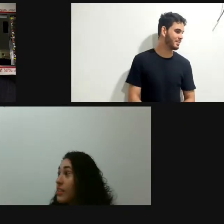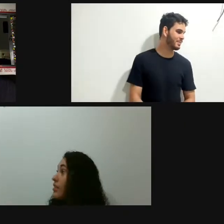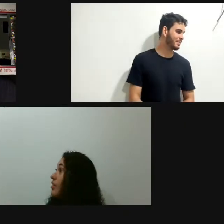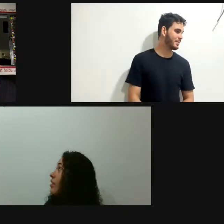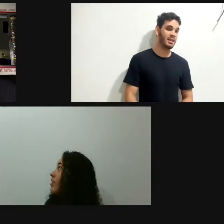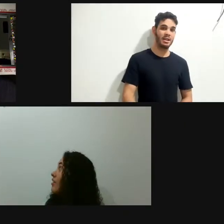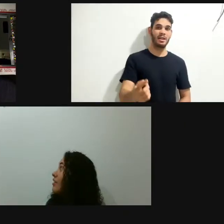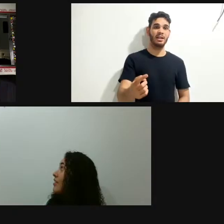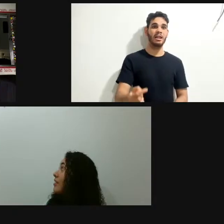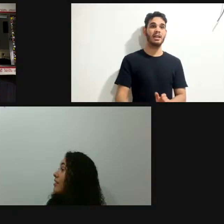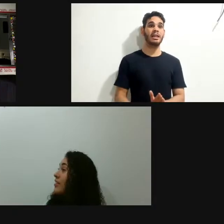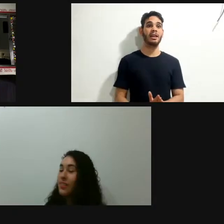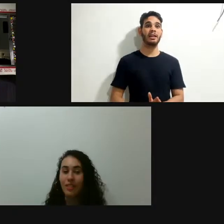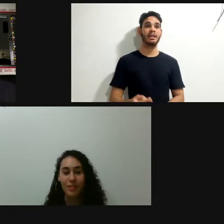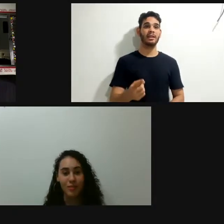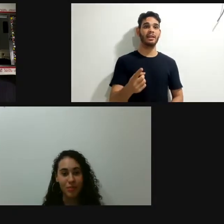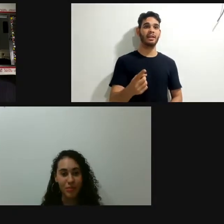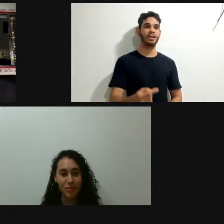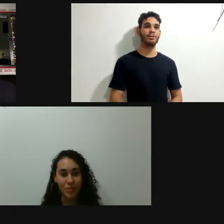Ó, o pessoal do Libras